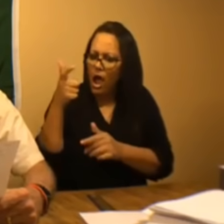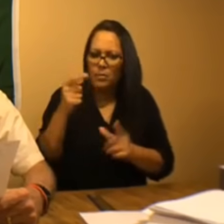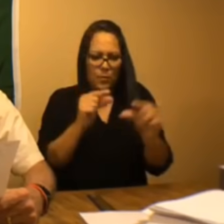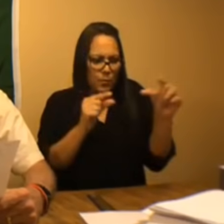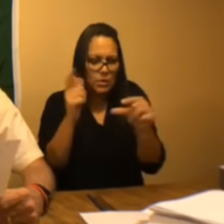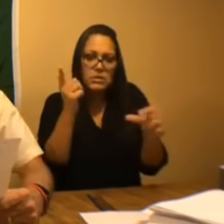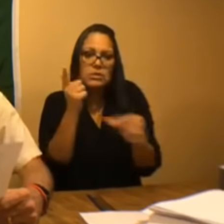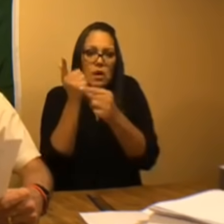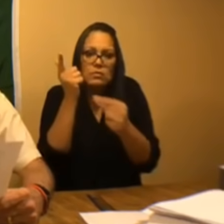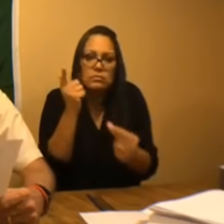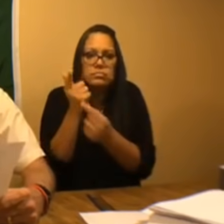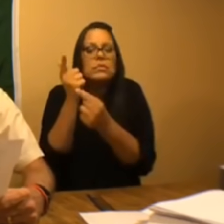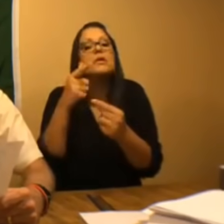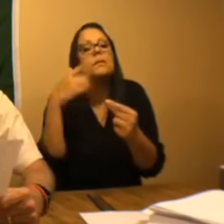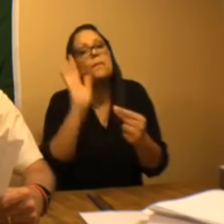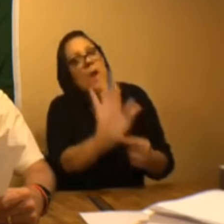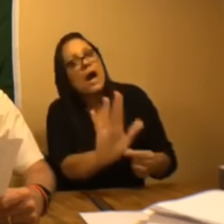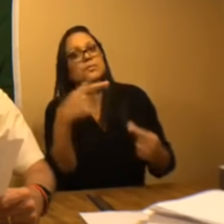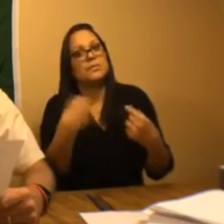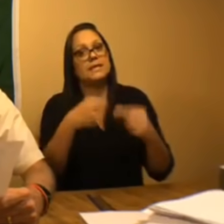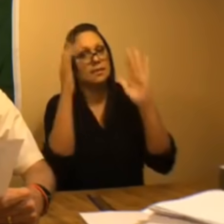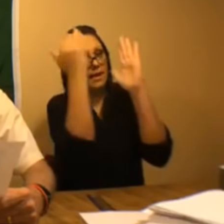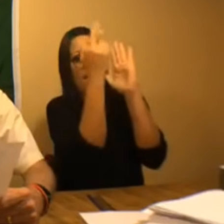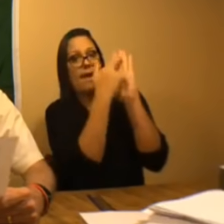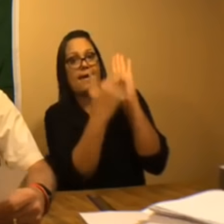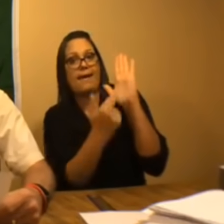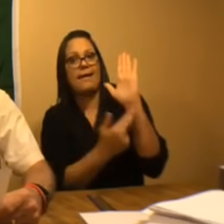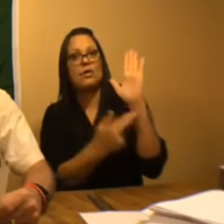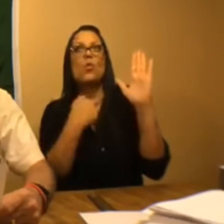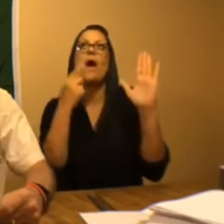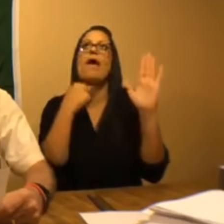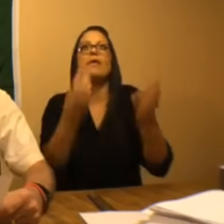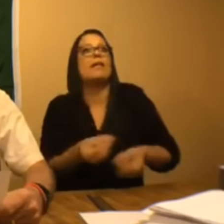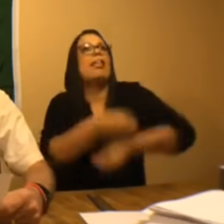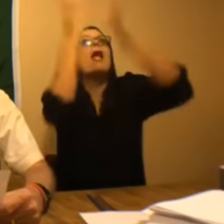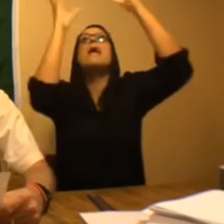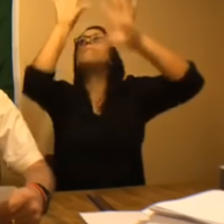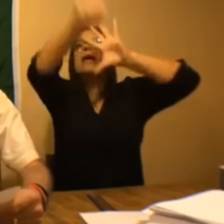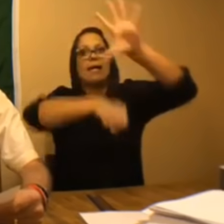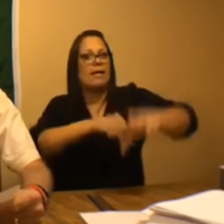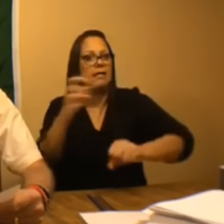critérios. E não jogar para cima o armamento, quem pegar, pegou.